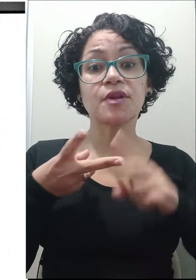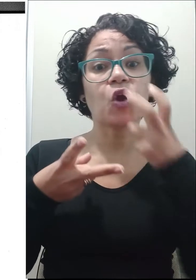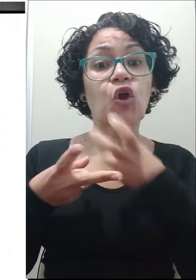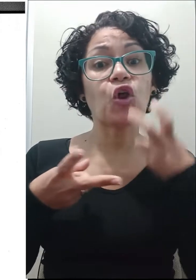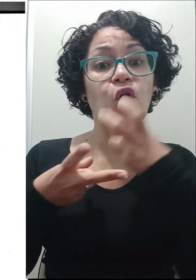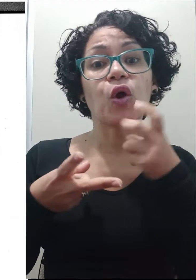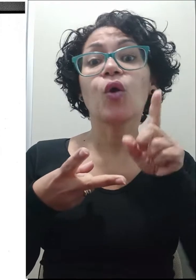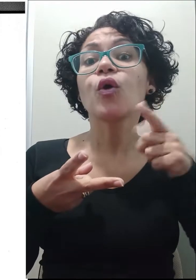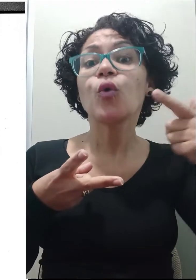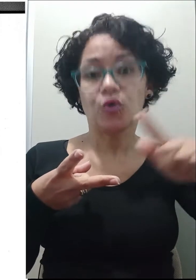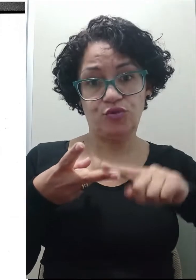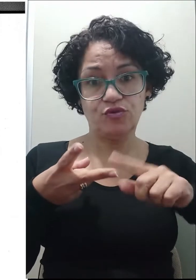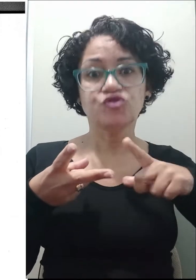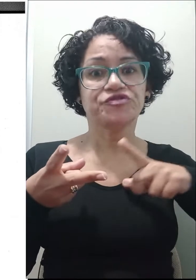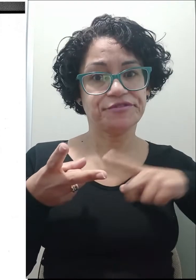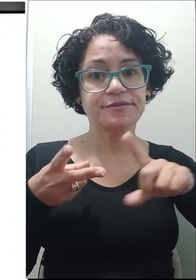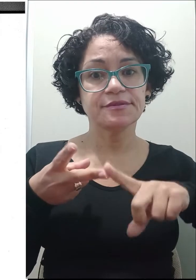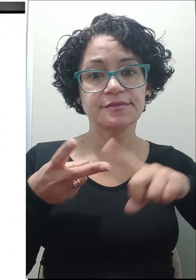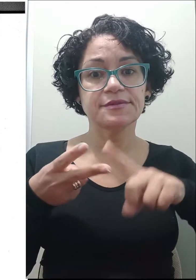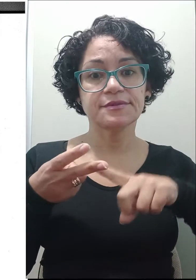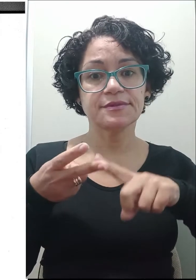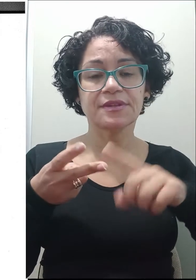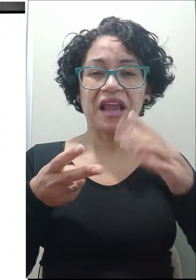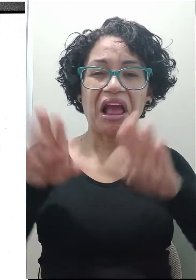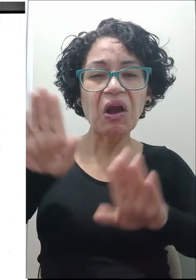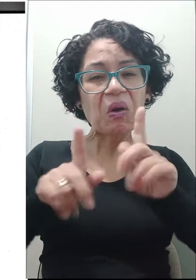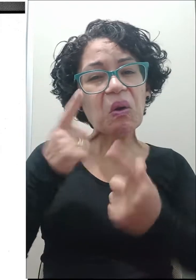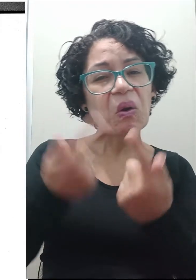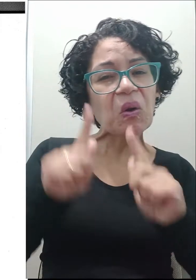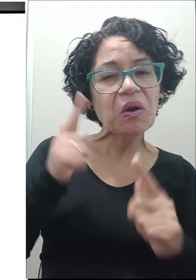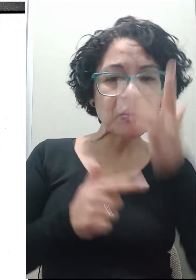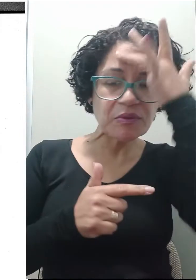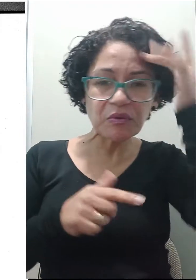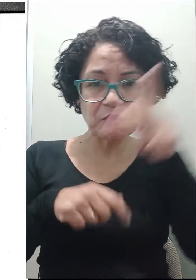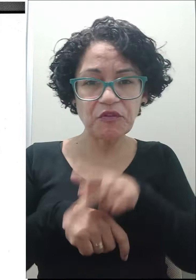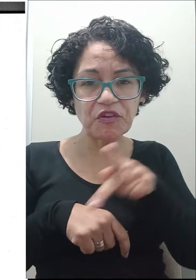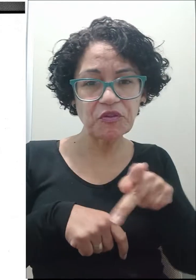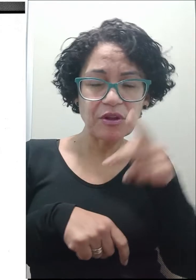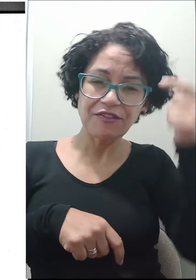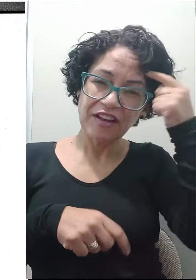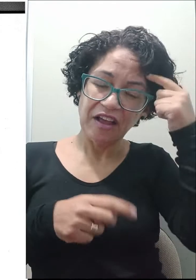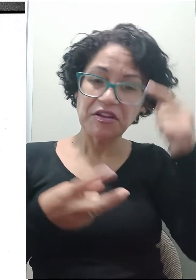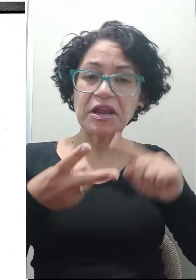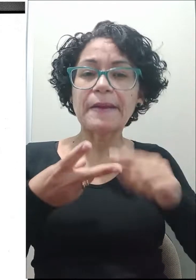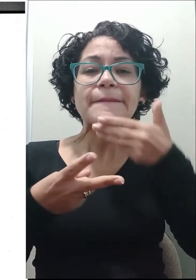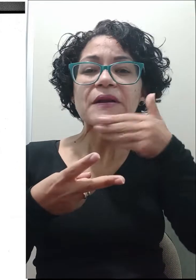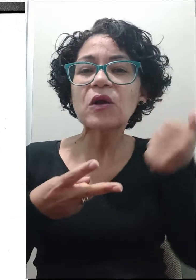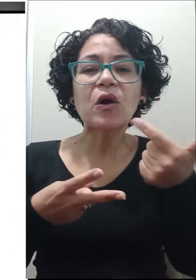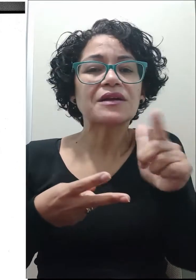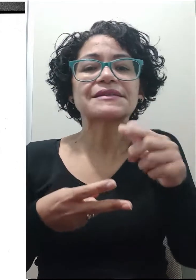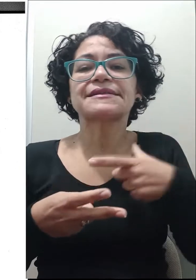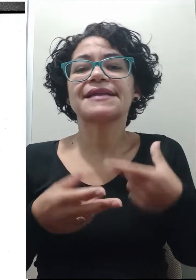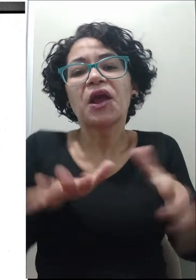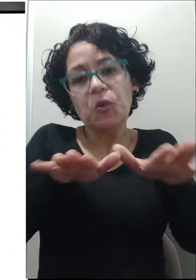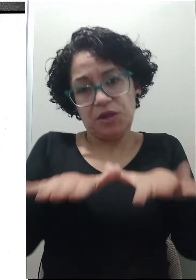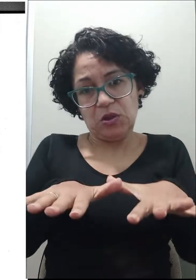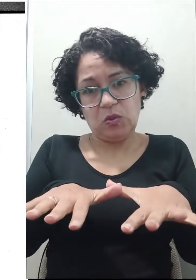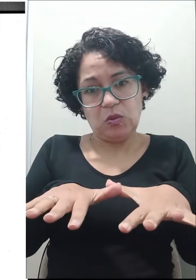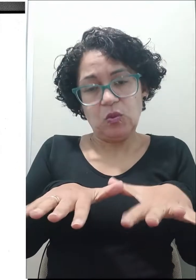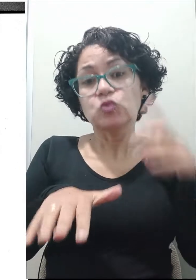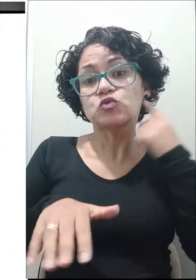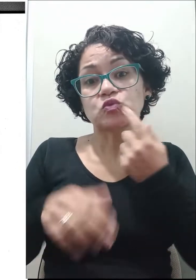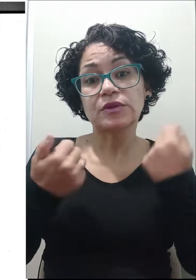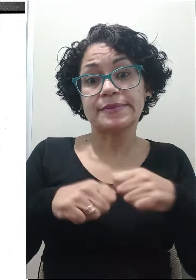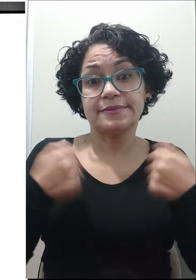era outro método de ensino. Segundo alguns educadores, era a única forma de o sujeito